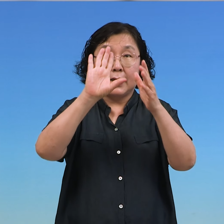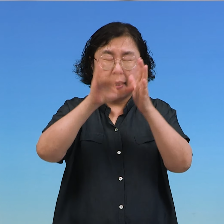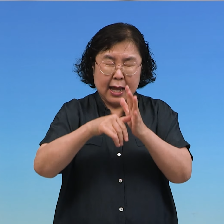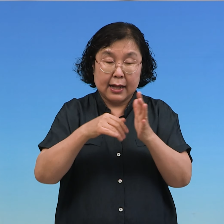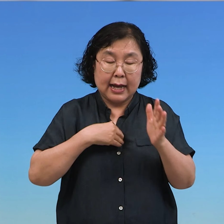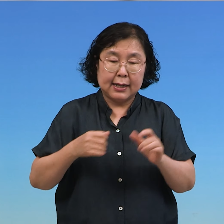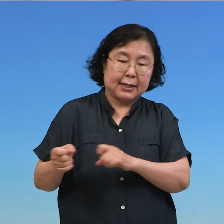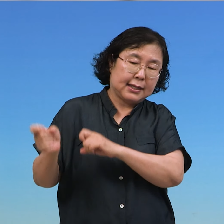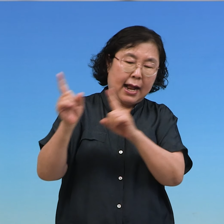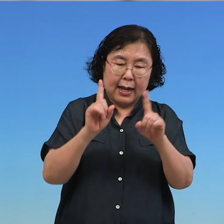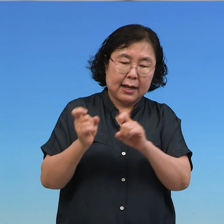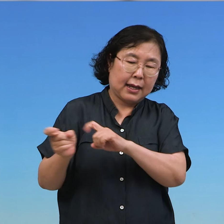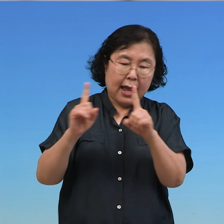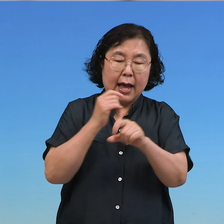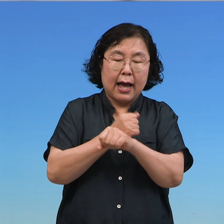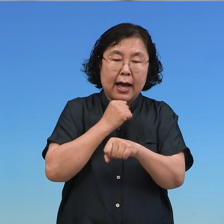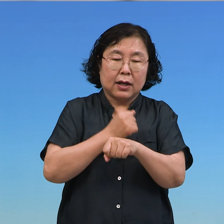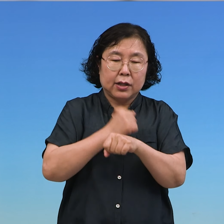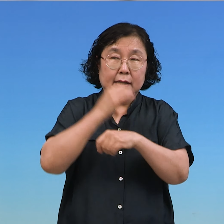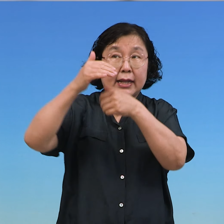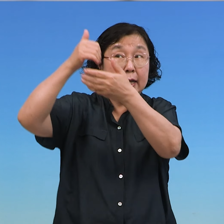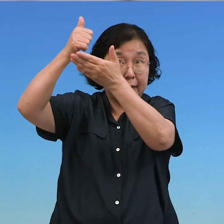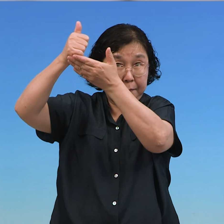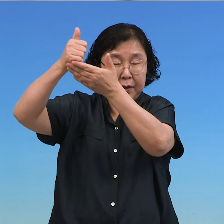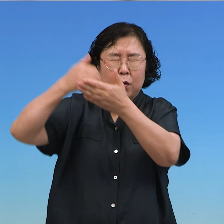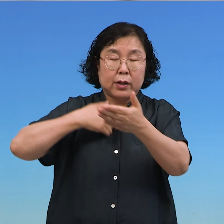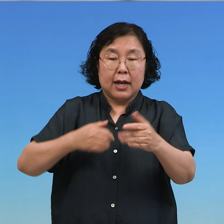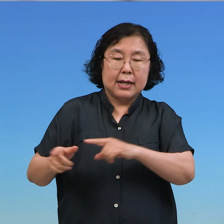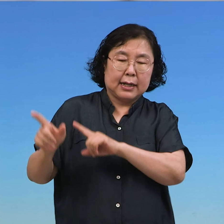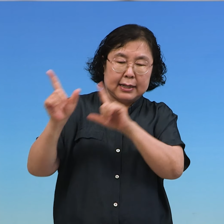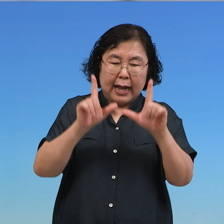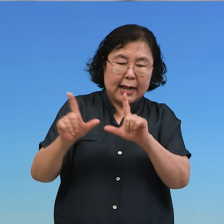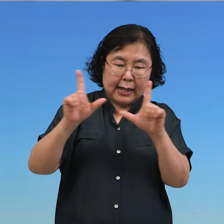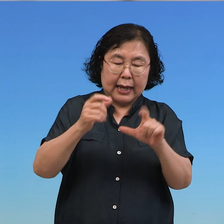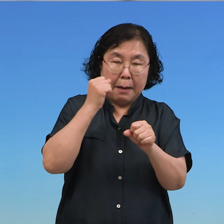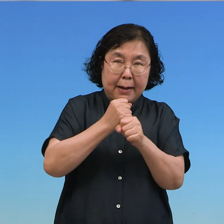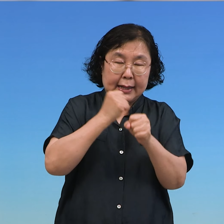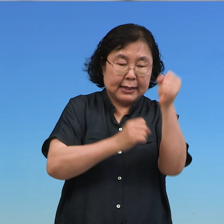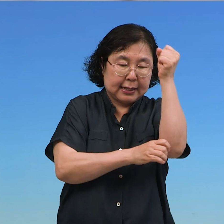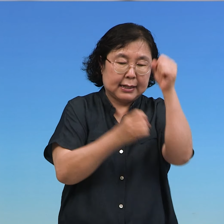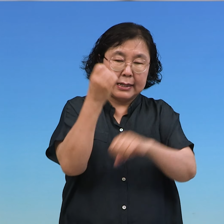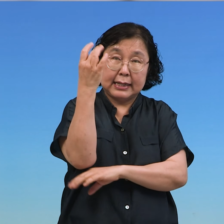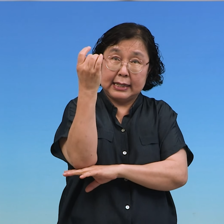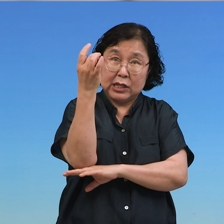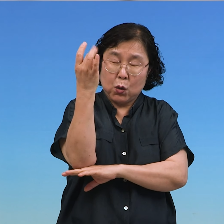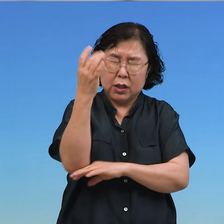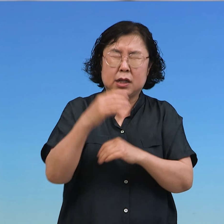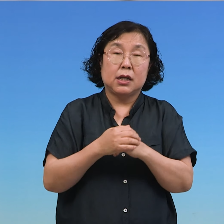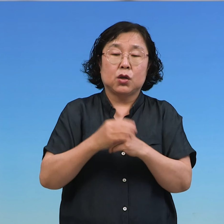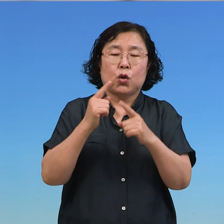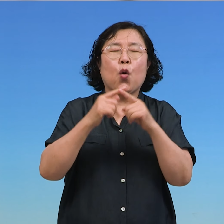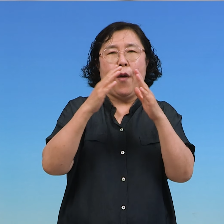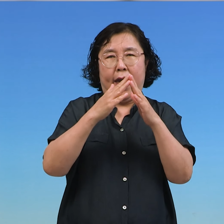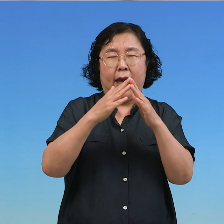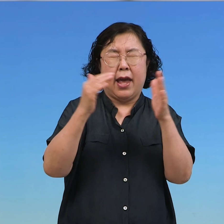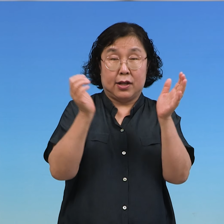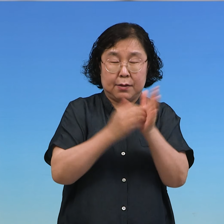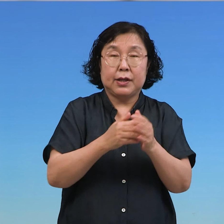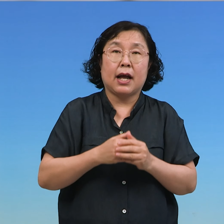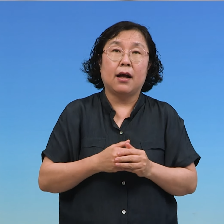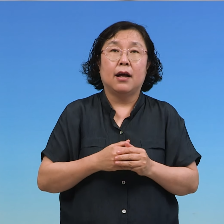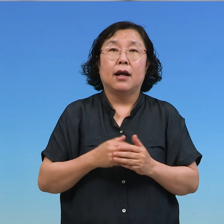저를 살려준 기관은 교회예요 그래서 정말 그 이민생활에 영어도 못하는 게 뭐가 재미있겠습니까